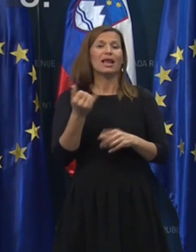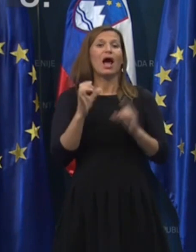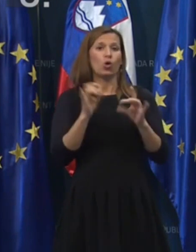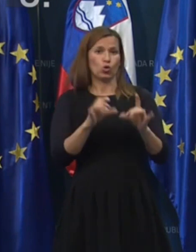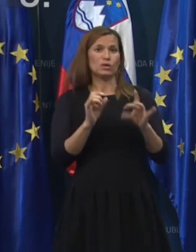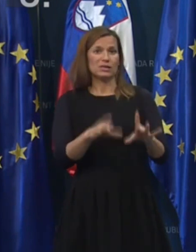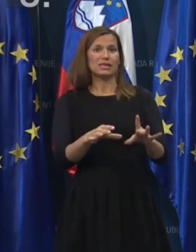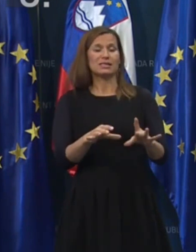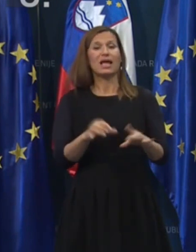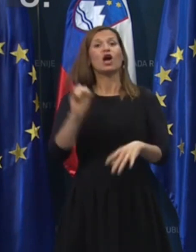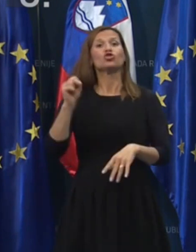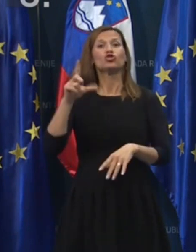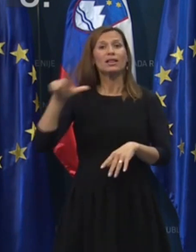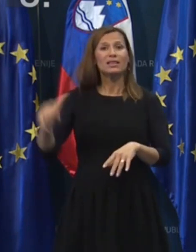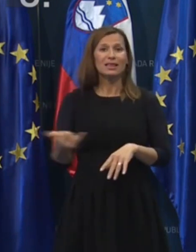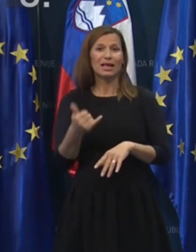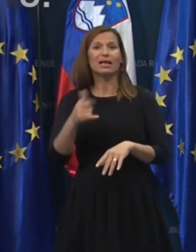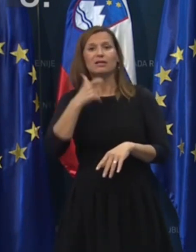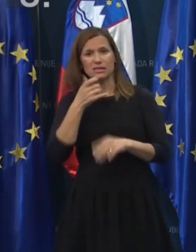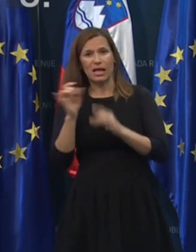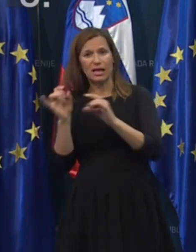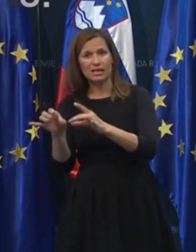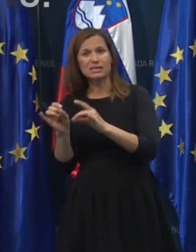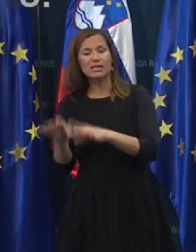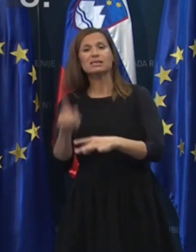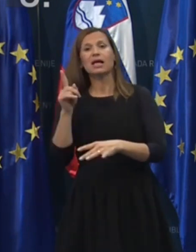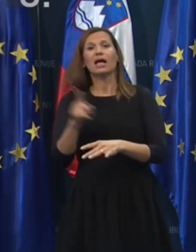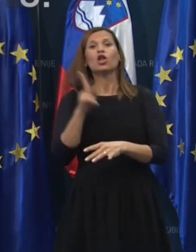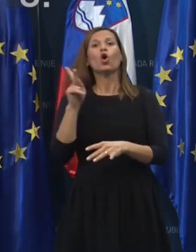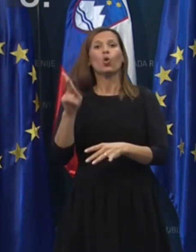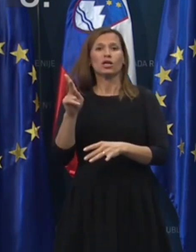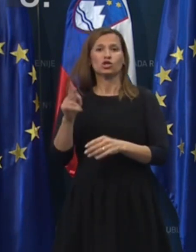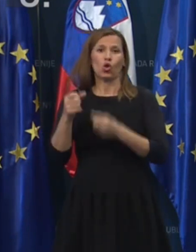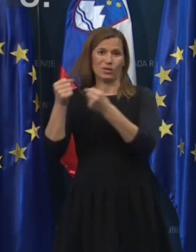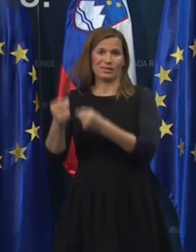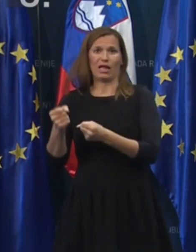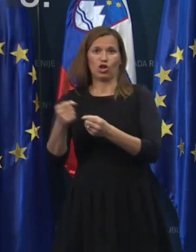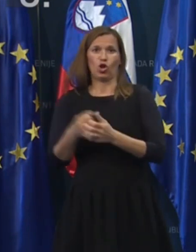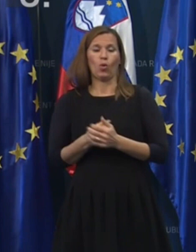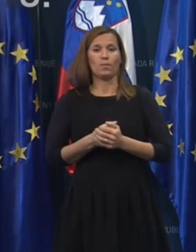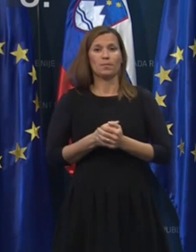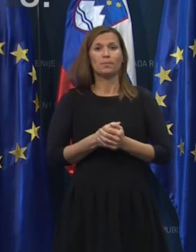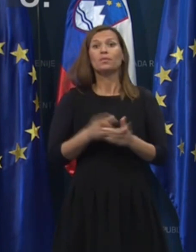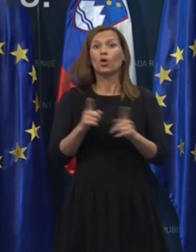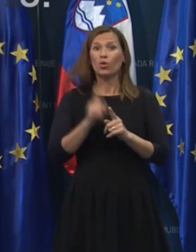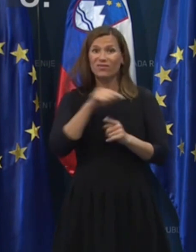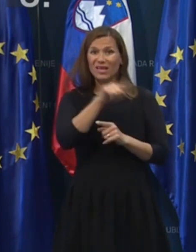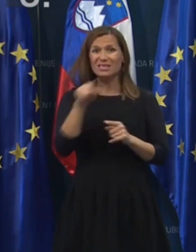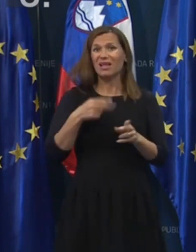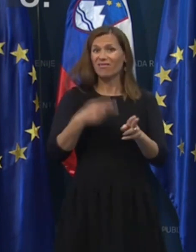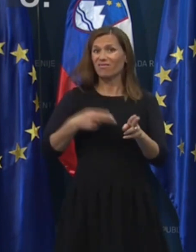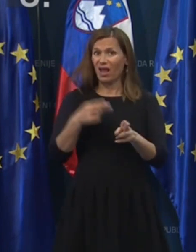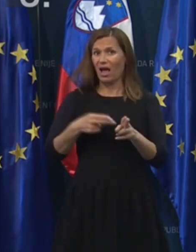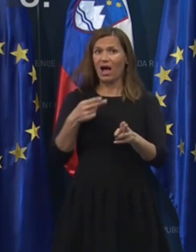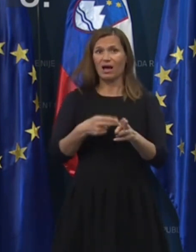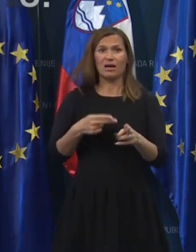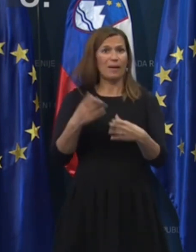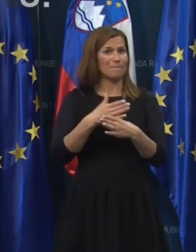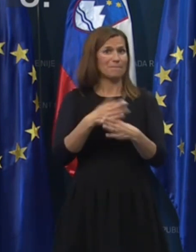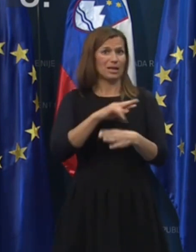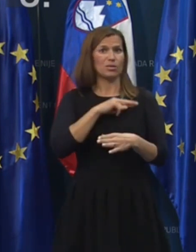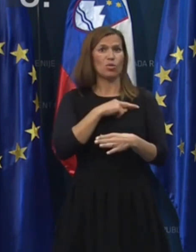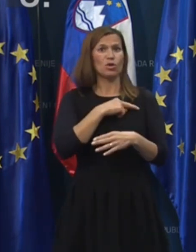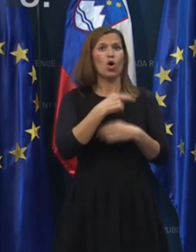avtocesta, Šentilj magistrala in Korensko sedlo. Kot veste, vlakovni potniški promet med